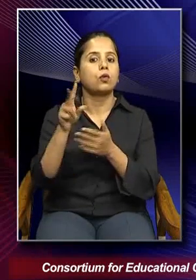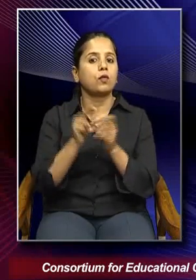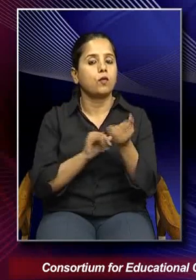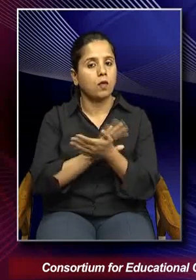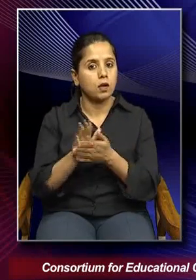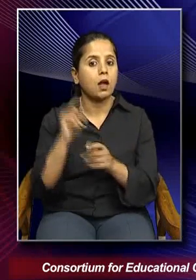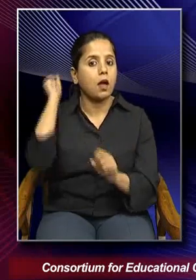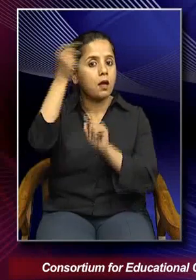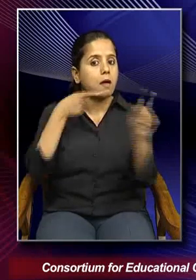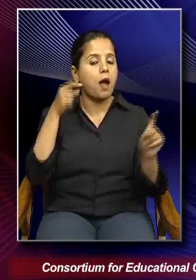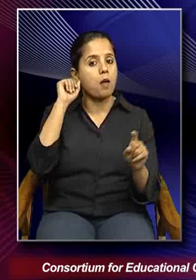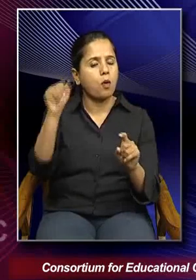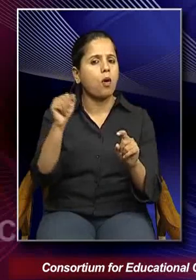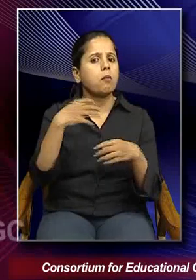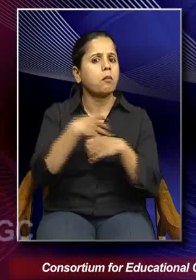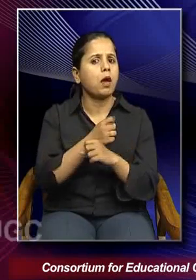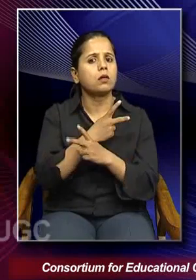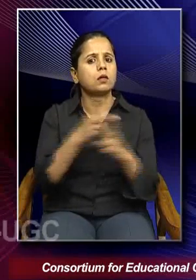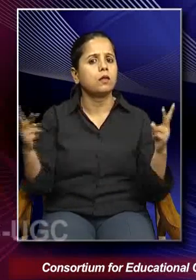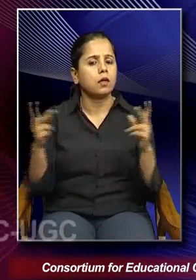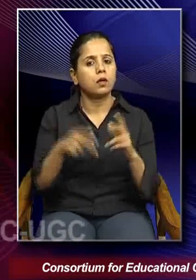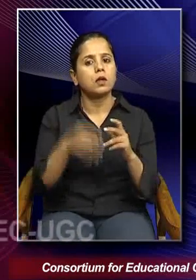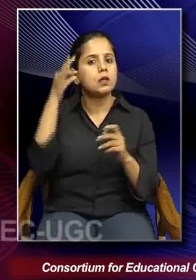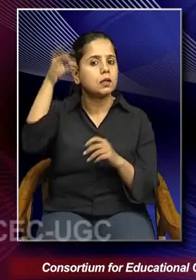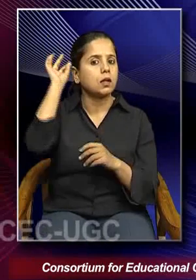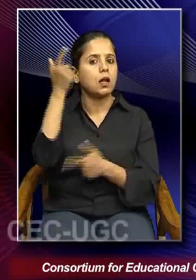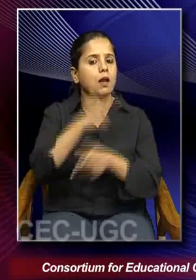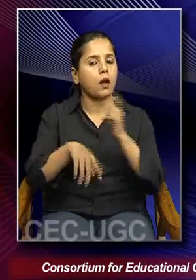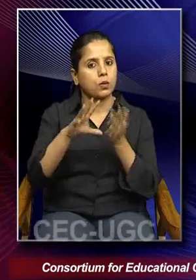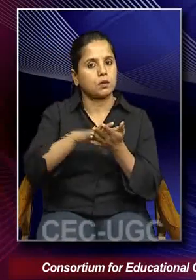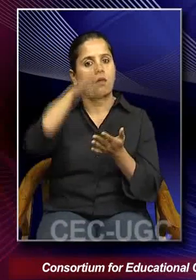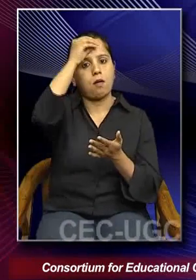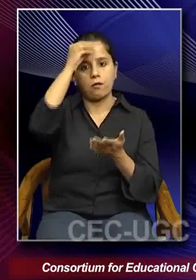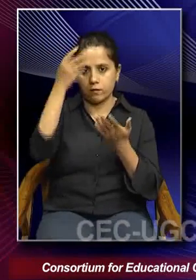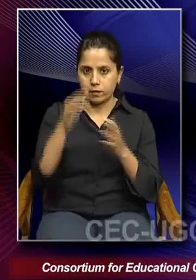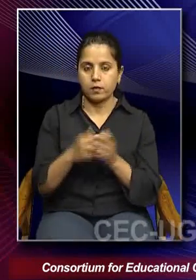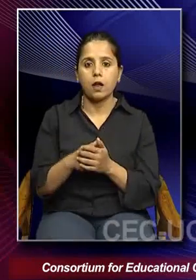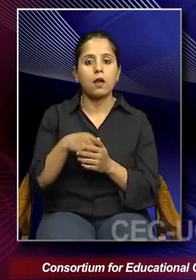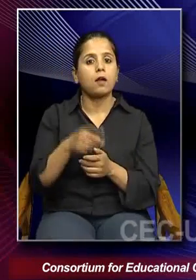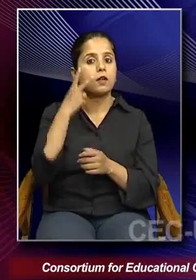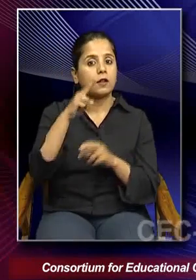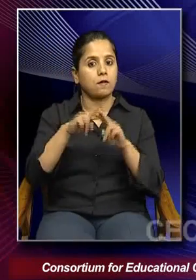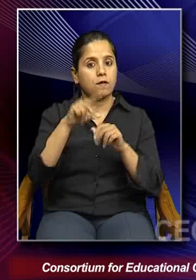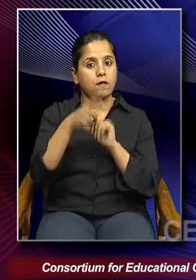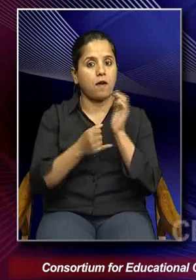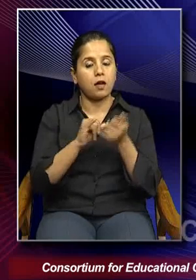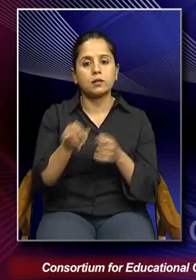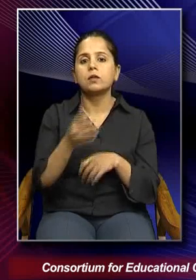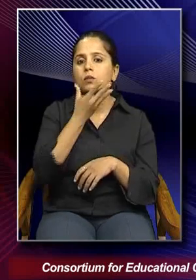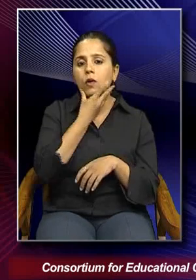रचनाओं के मध्य से संस्कृत भाषा को शिखा फारसी मौलवी से